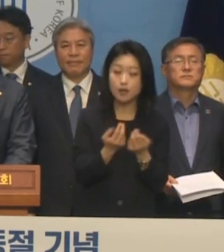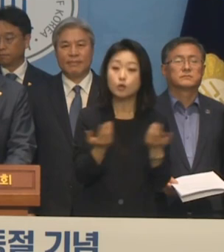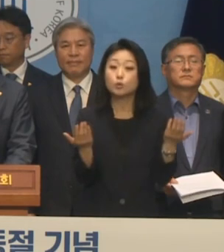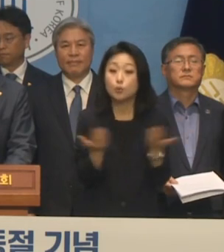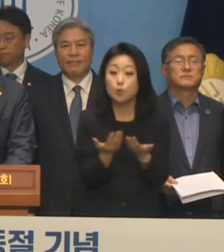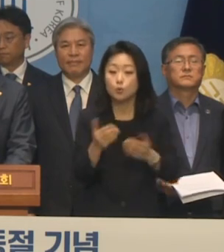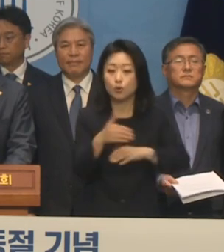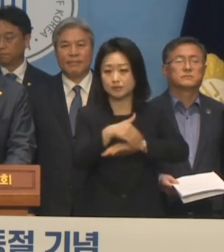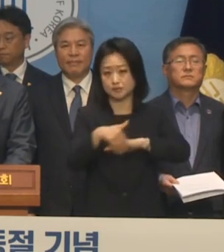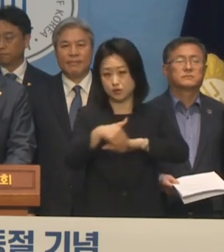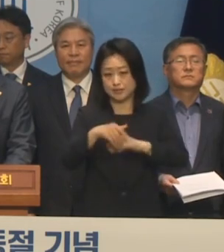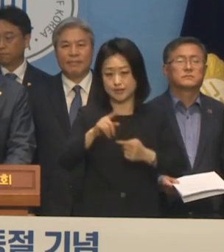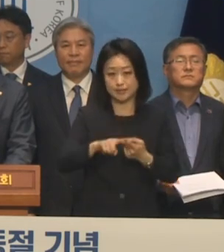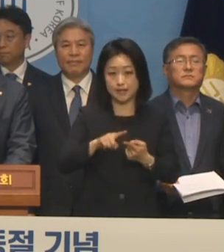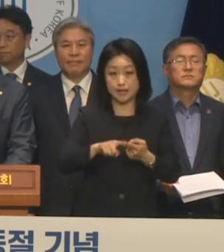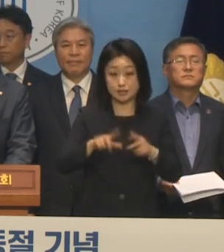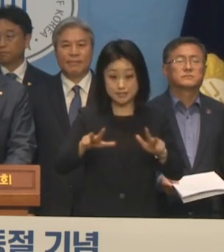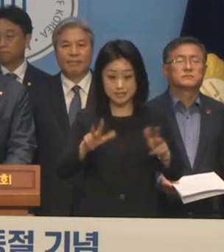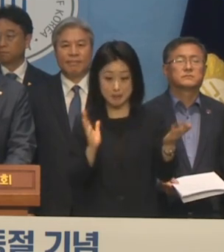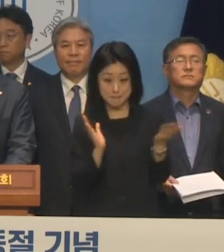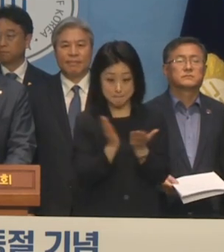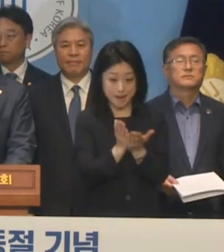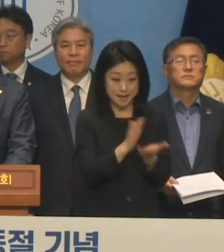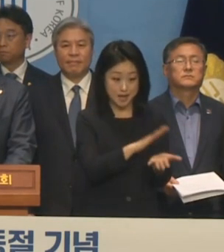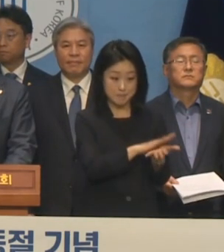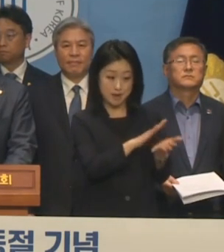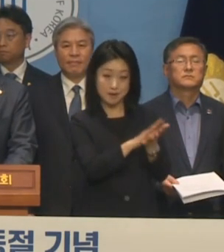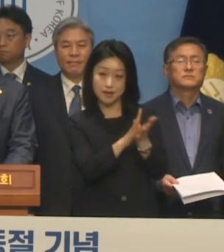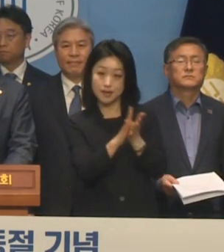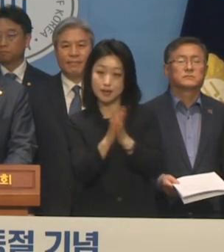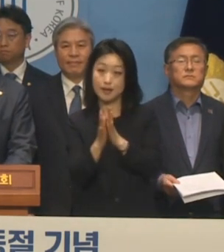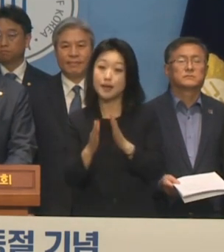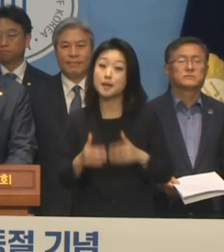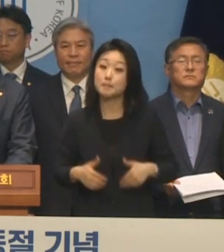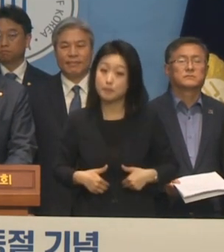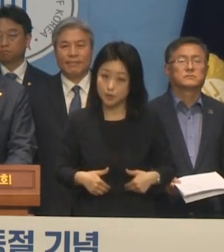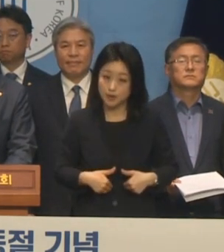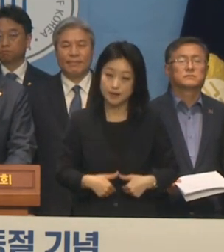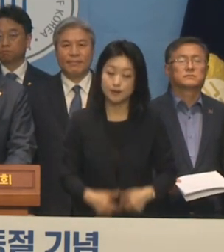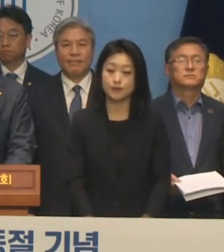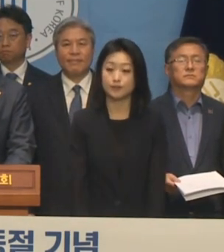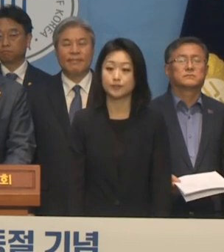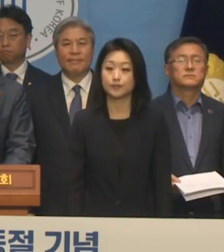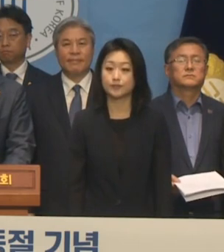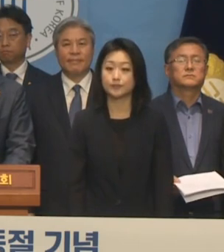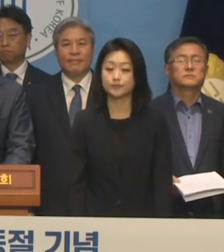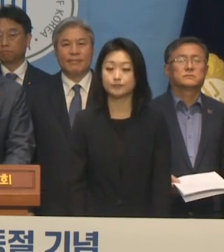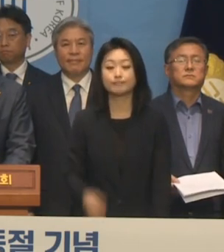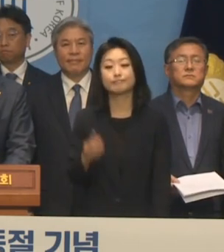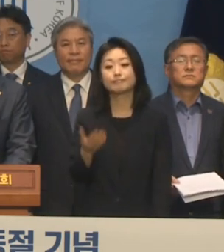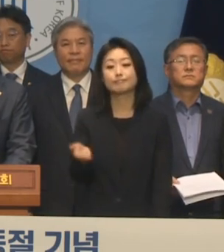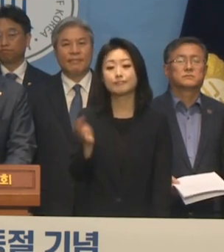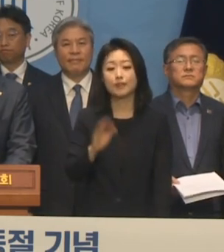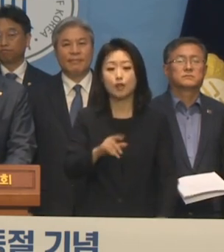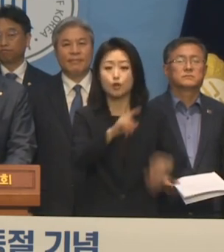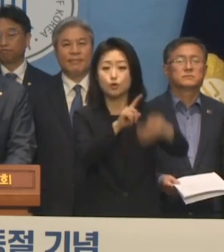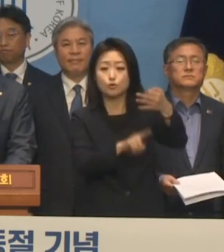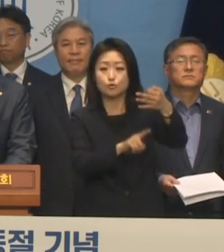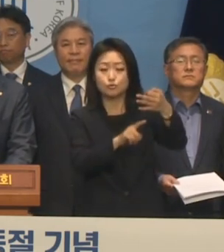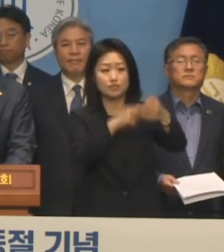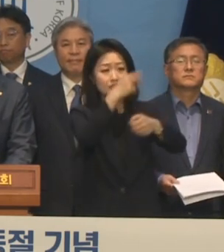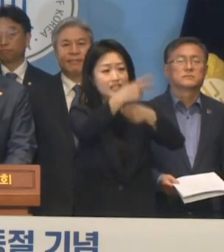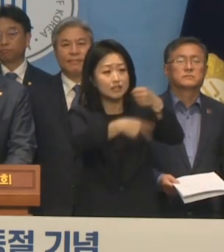정책 역시 시대에 걸맞는 변화를 시급히 요구하고 있습니다. 하지만 윤석열 정부 2년을